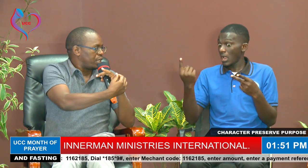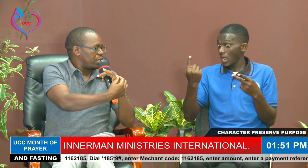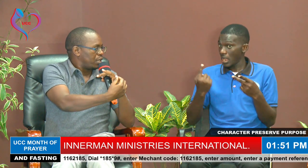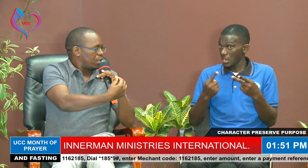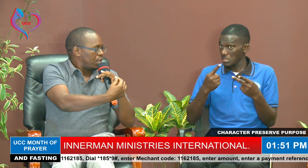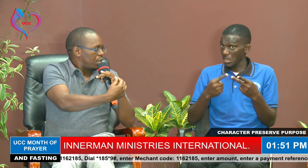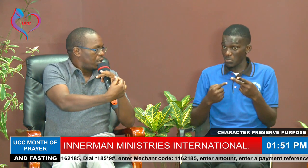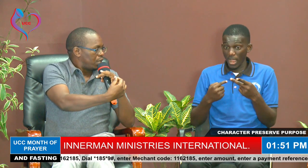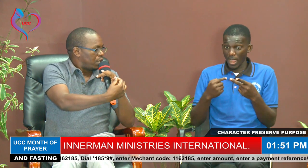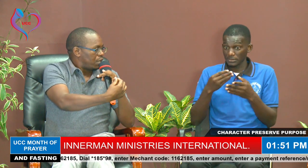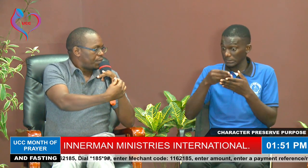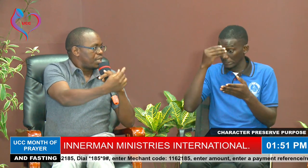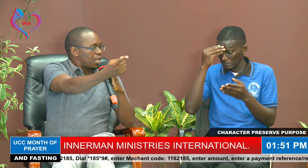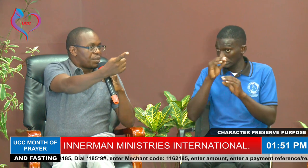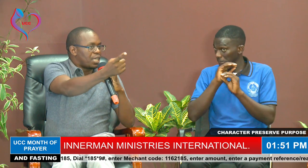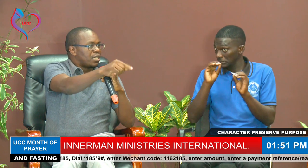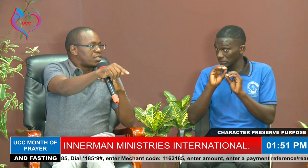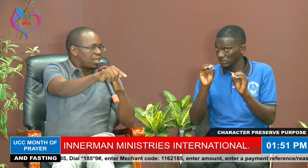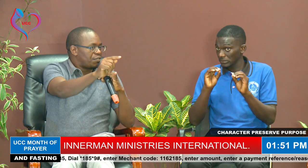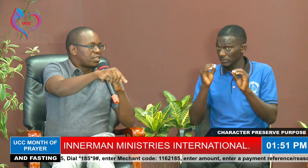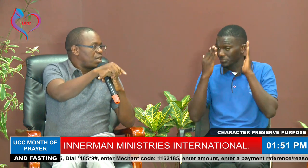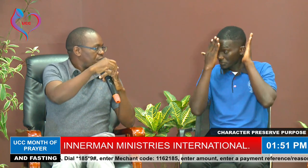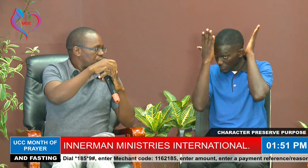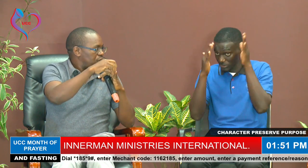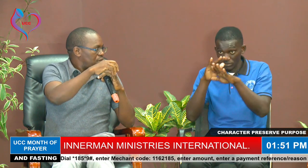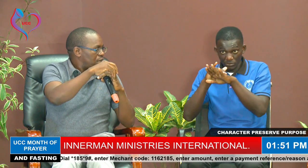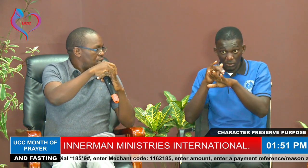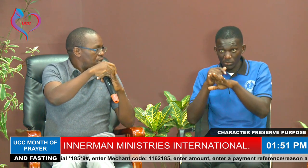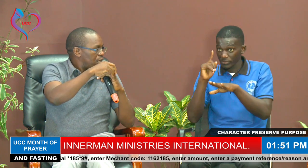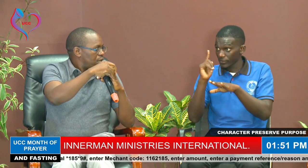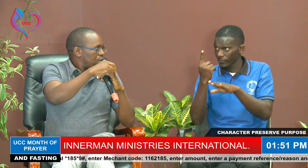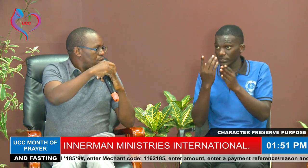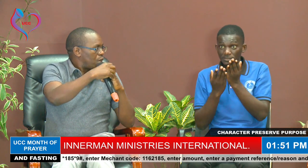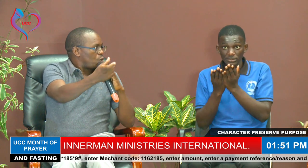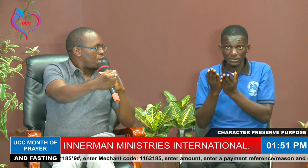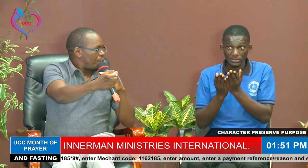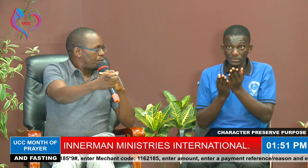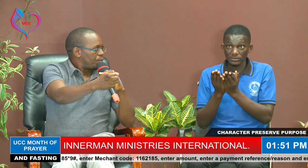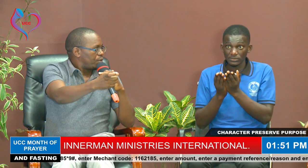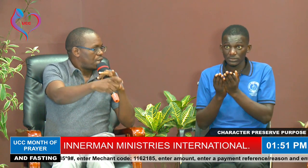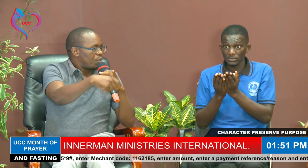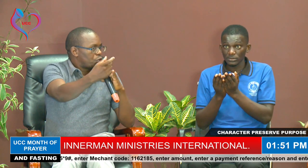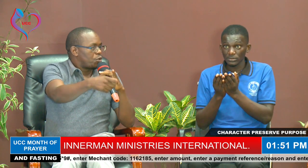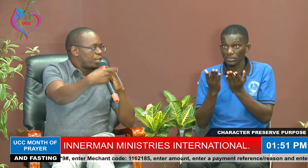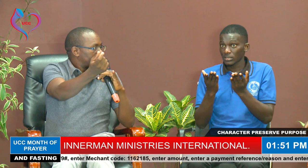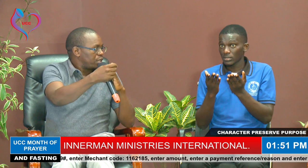jeri mzee inampita alina Sunday first service walwo gap nanga musoko genda